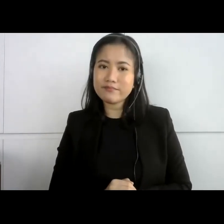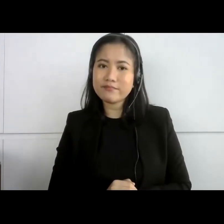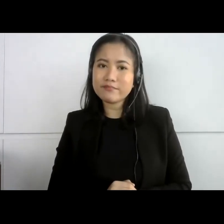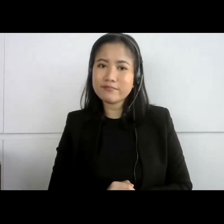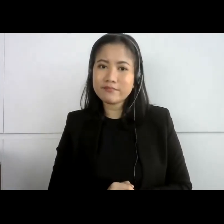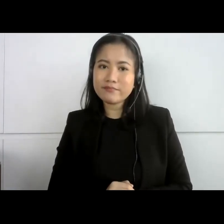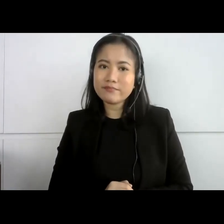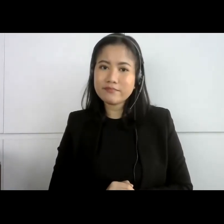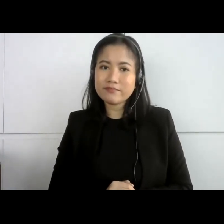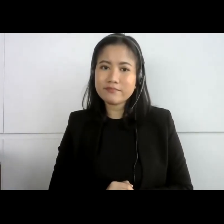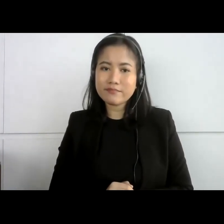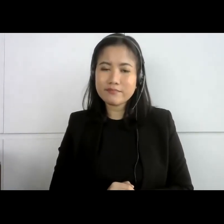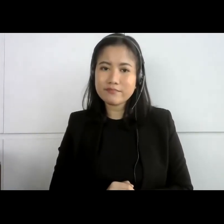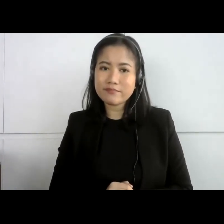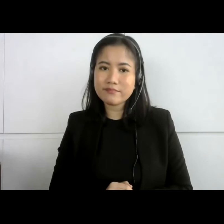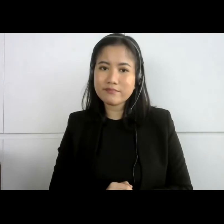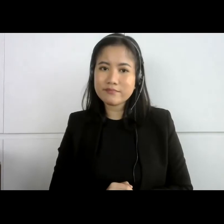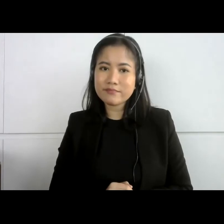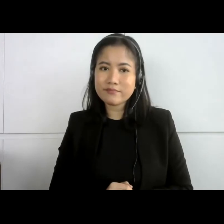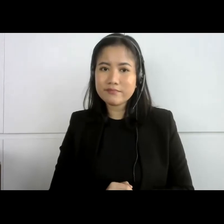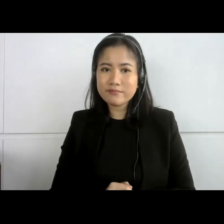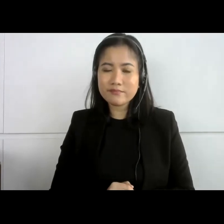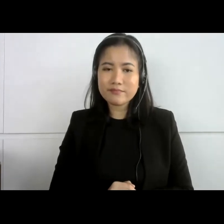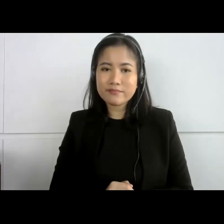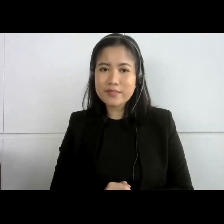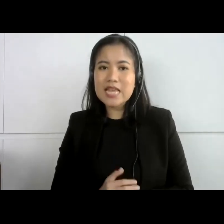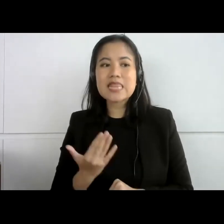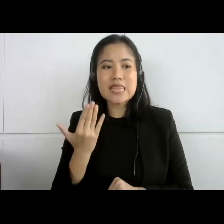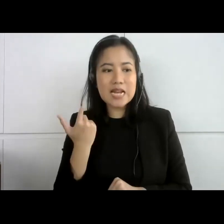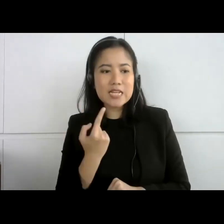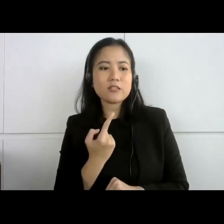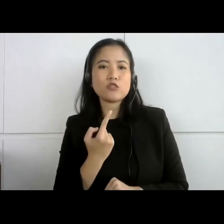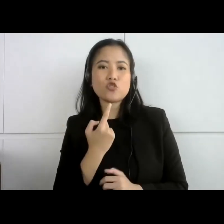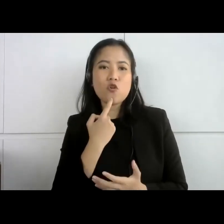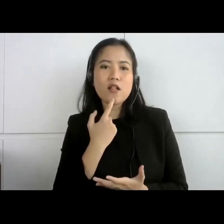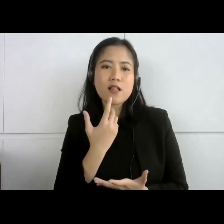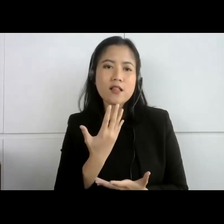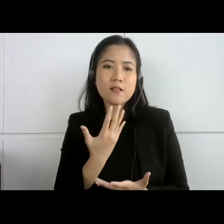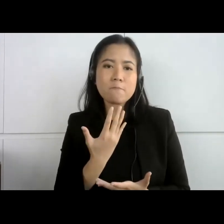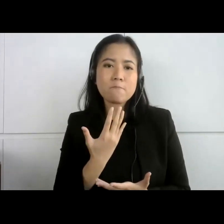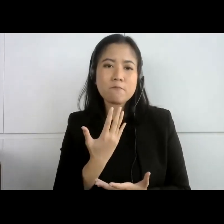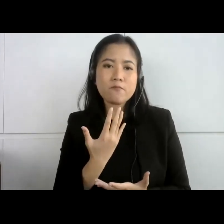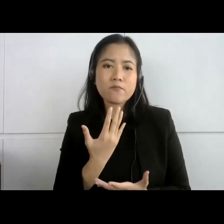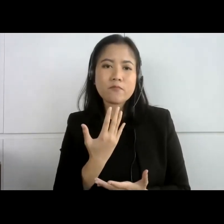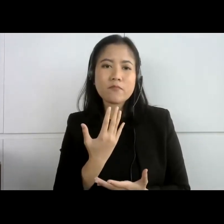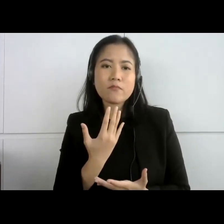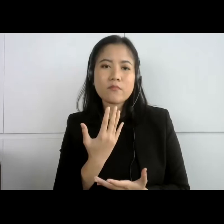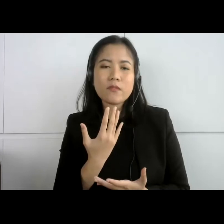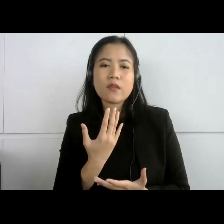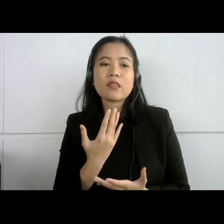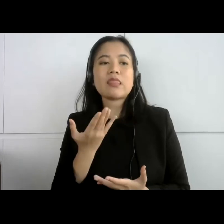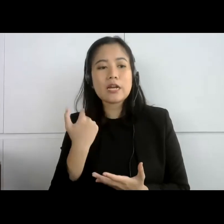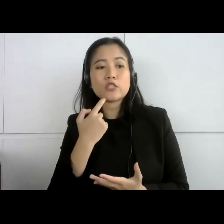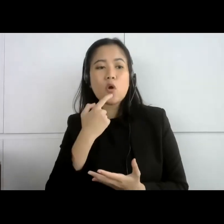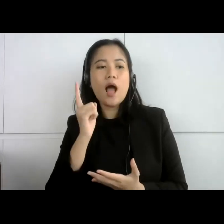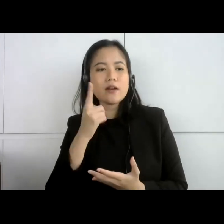tidak anak kita, bagaimana tadi saya bilang, istilah kasarnya menjemput bola untuk